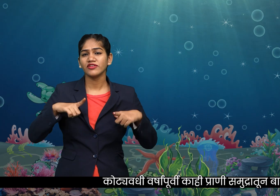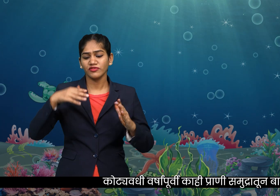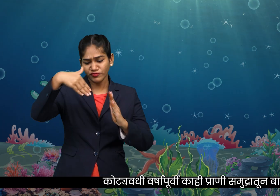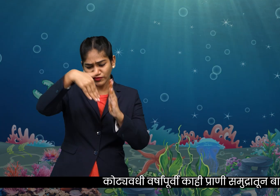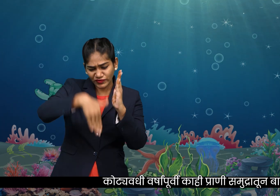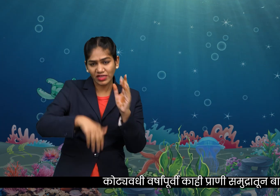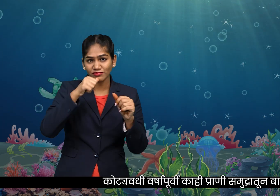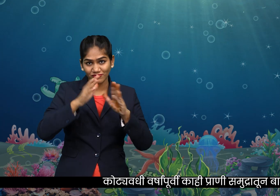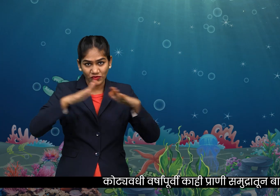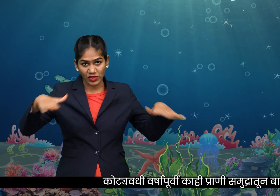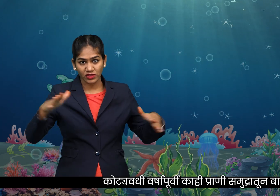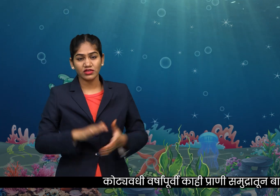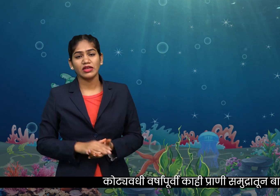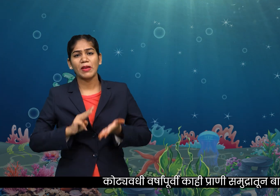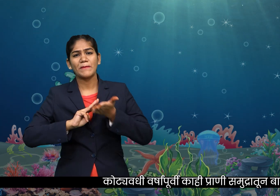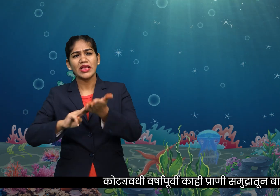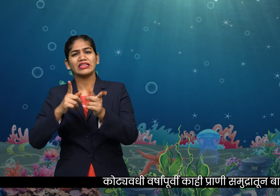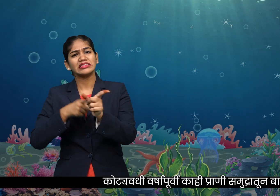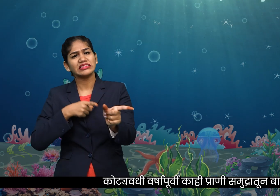प्राणी समुद्रातून बाहेर